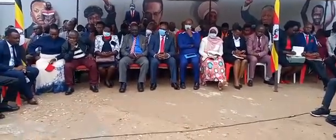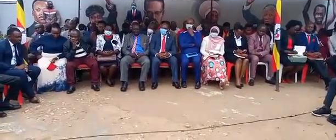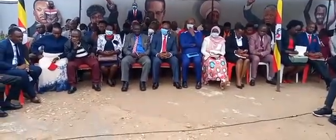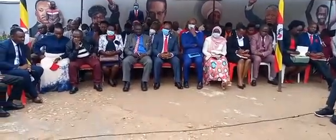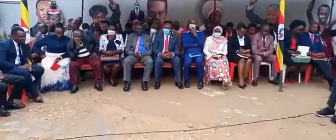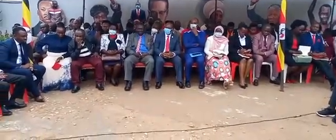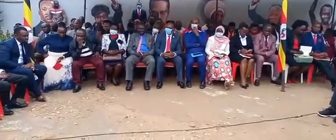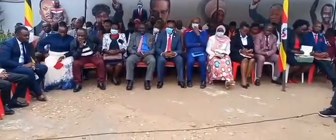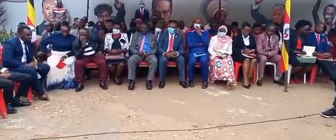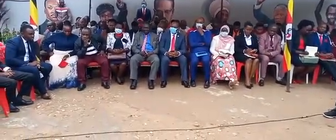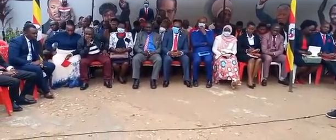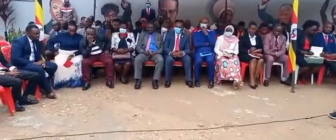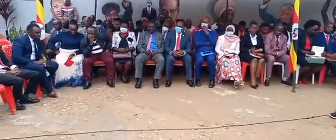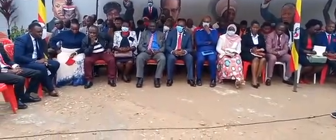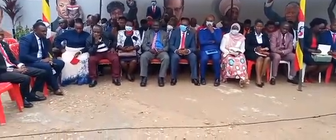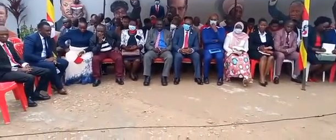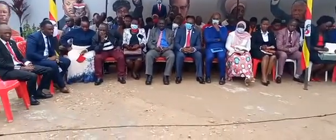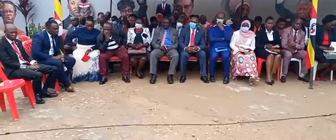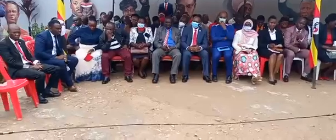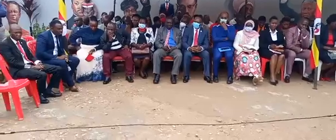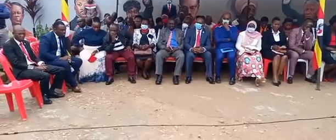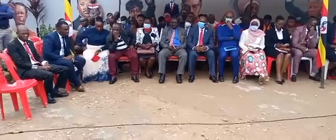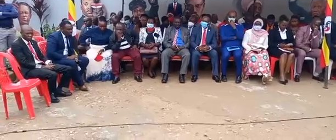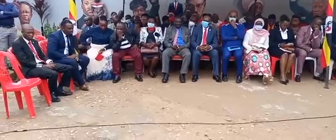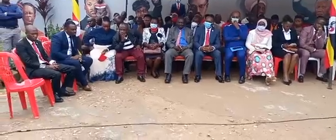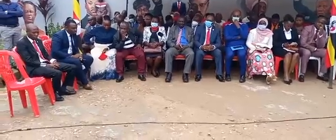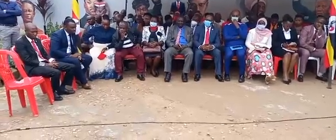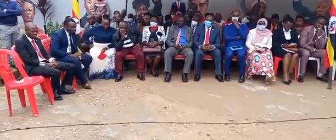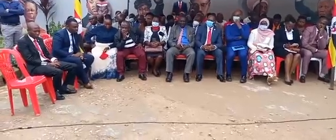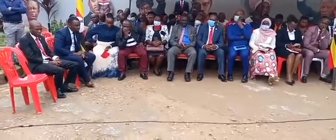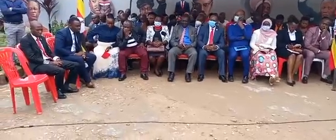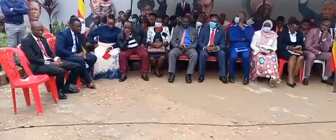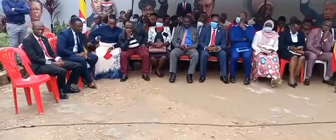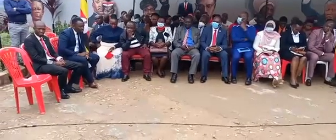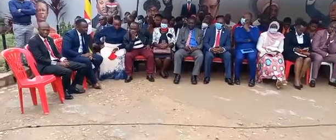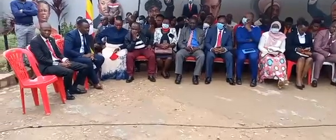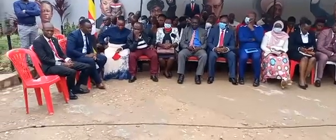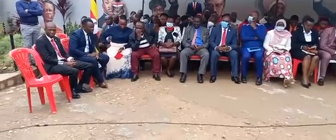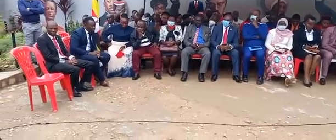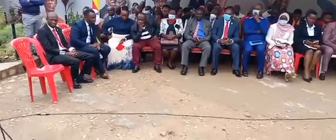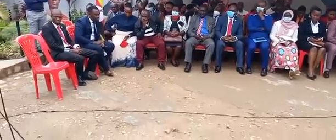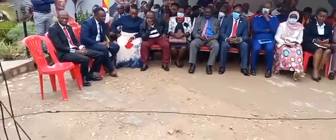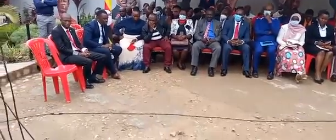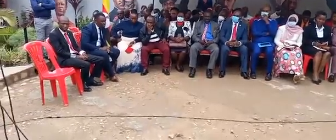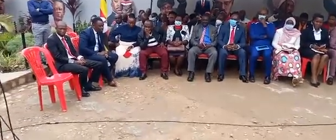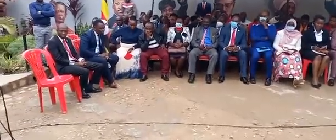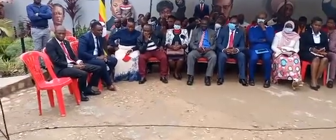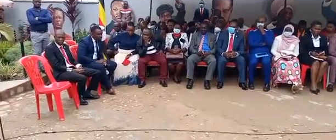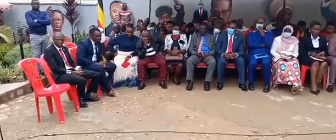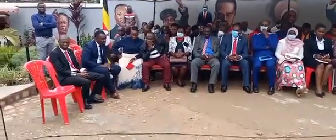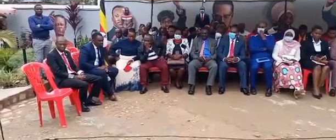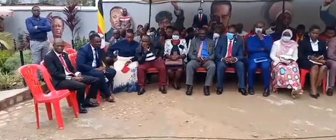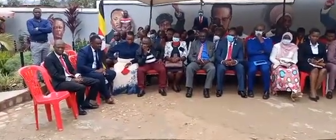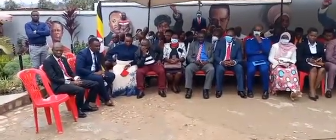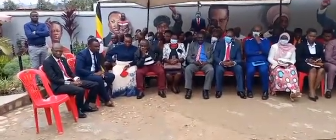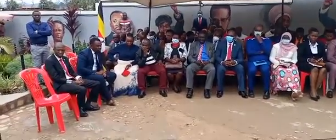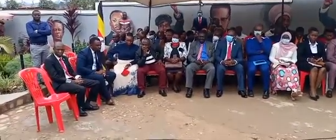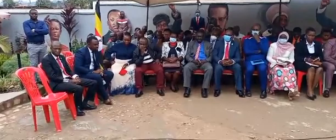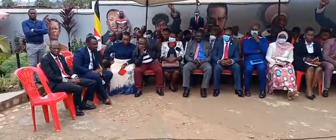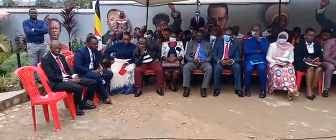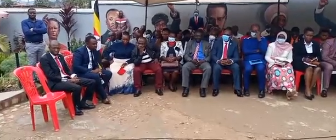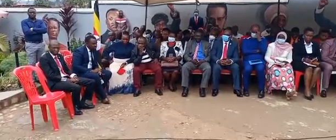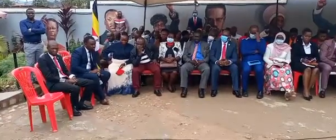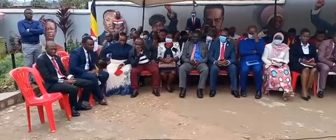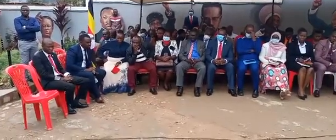mungundi mmediko wadi kwa yomu nafo yogewa kubensingo ya mtuka yomu kwa sawo na mungu kubempipili na mugamba